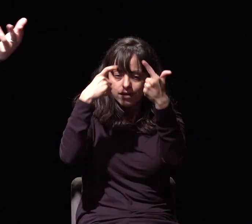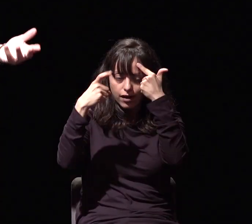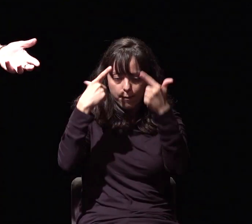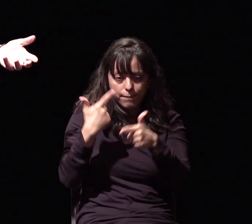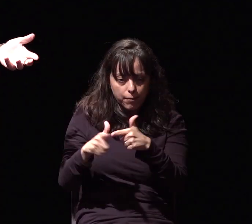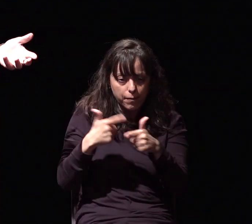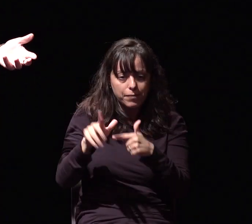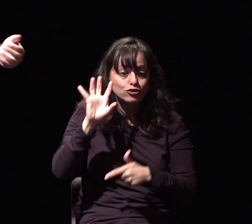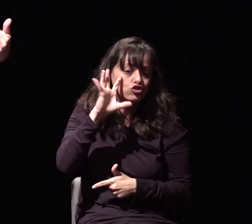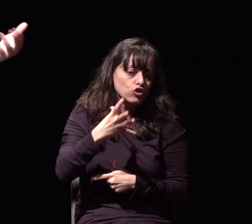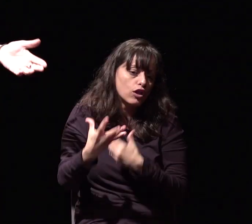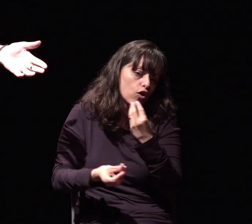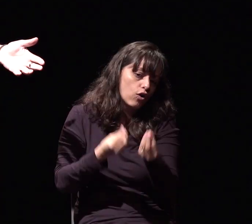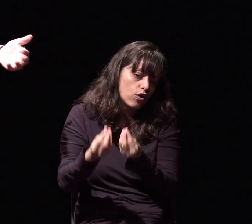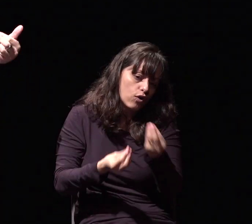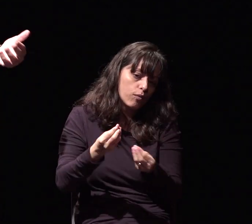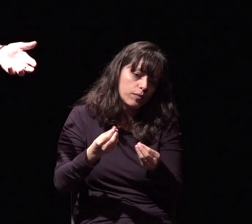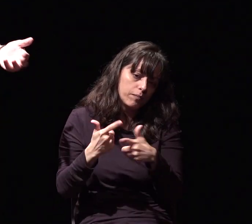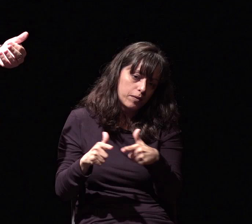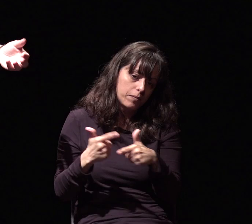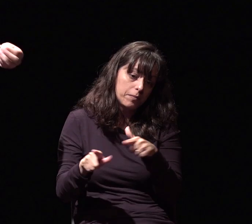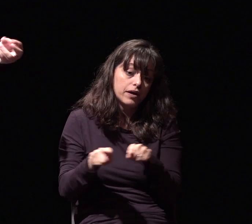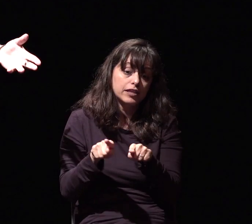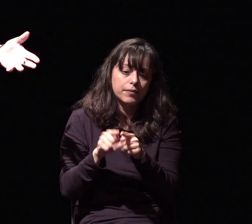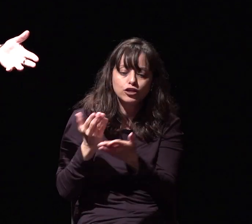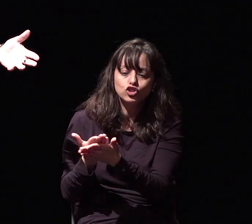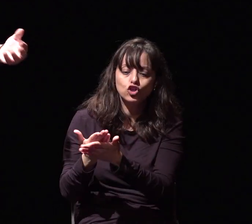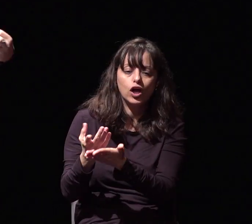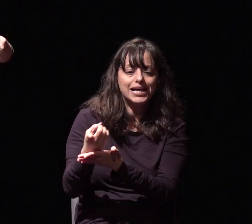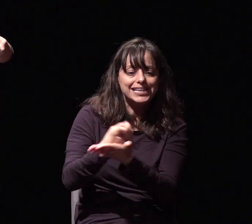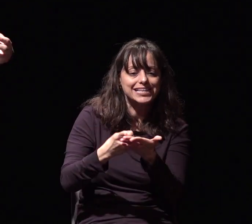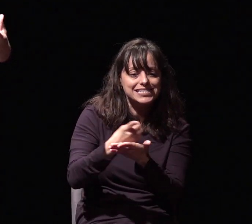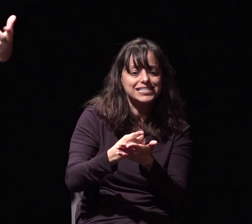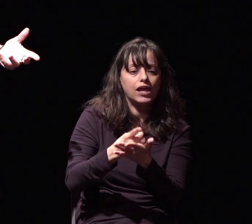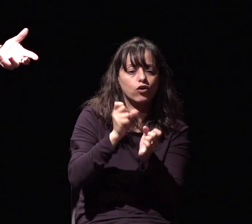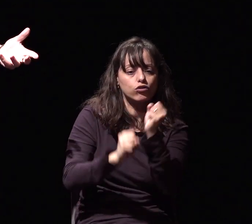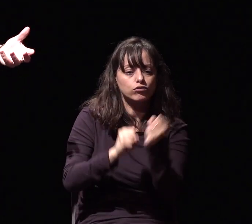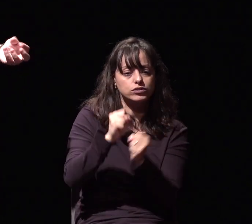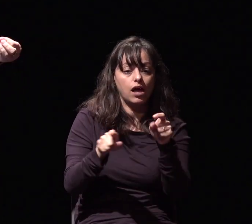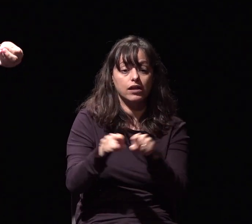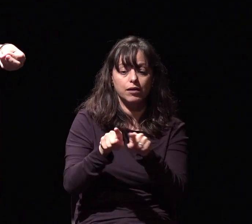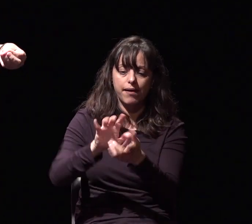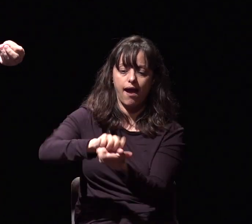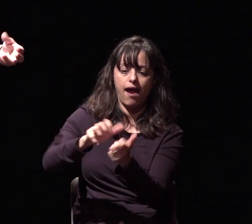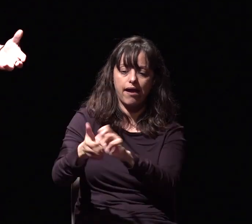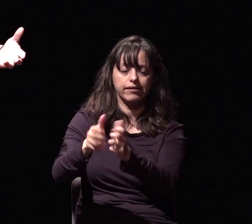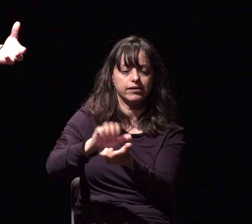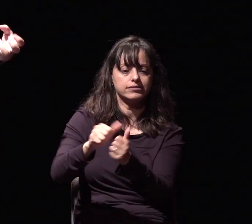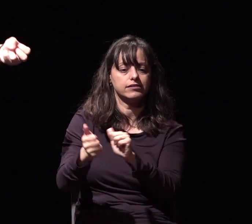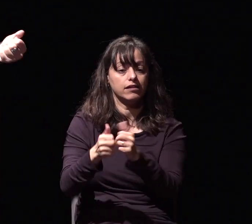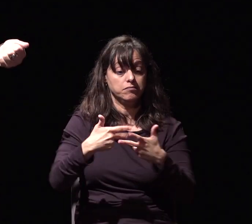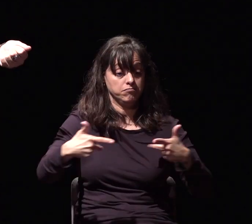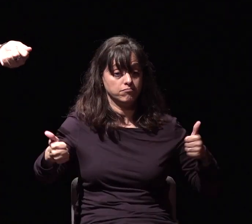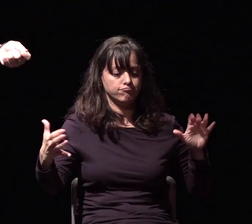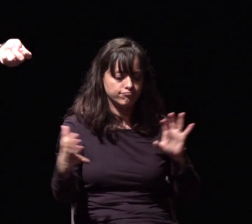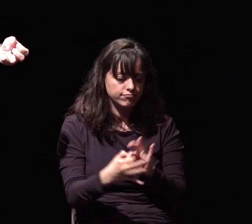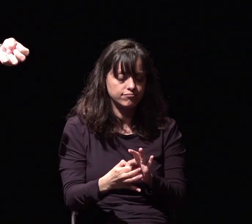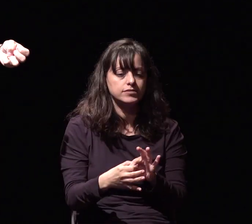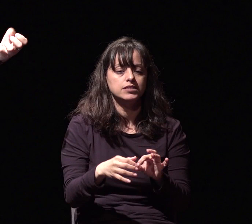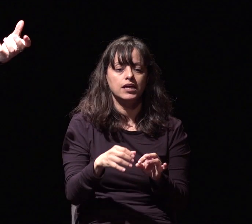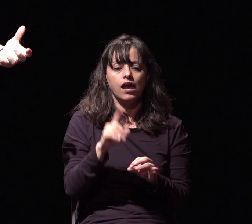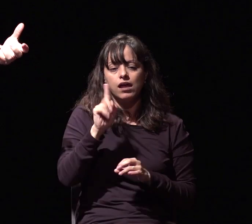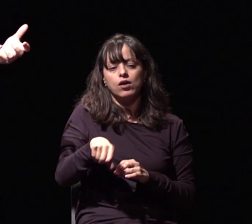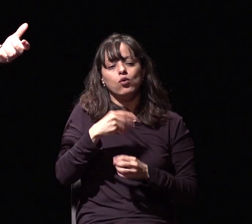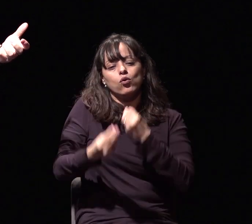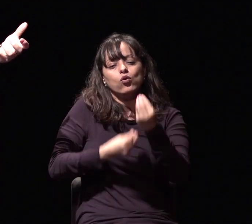problema e soluções para o que seria a escola de desenho industrial e artesanato, me parecem muito fortes, inclusive a ponto de isso permanecer, vamos dizer